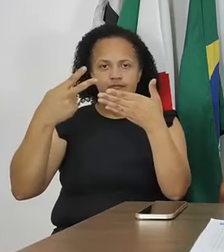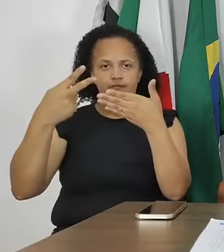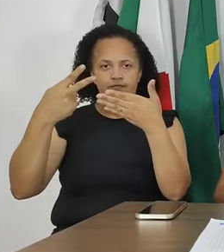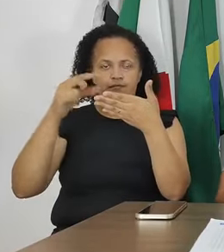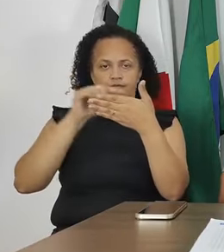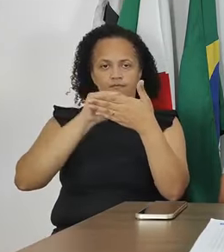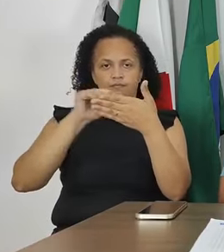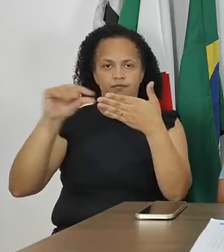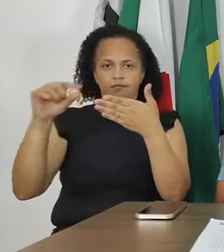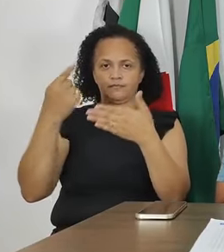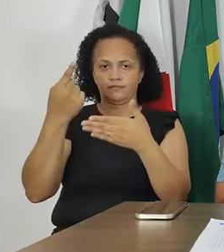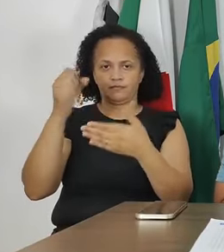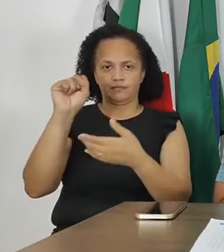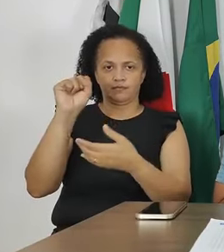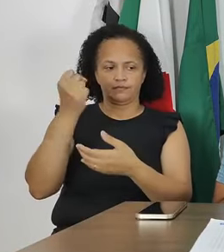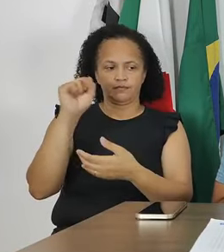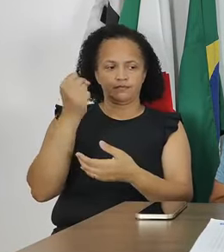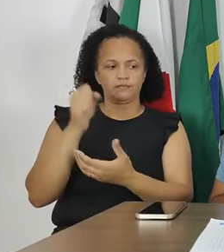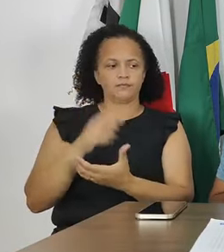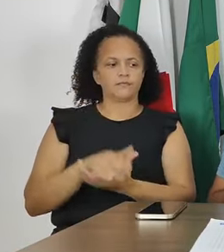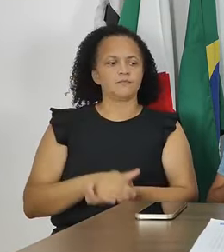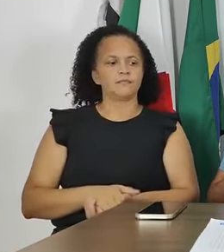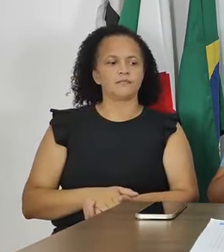versículo 18.